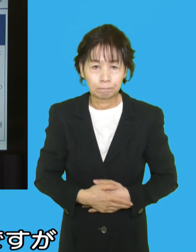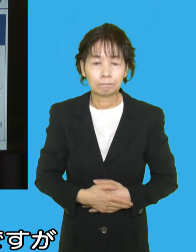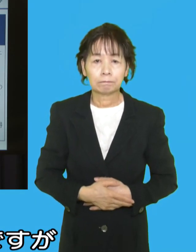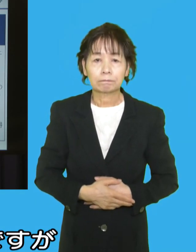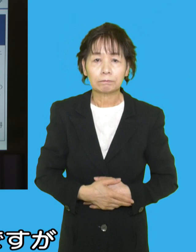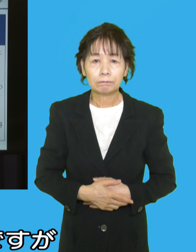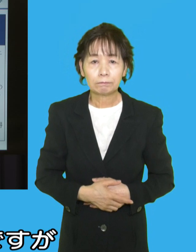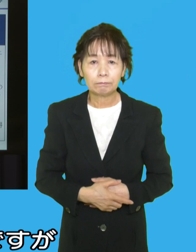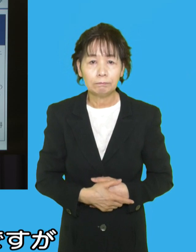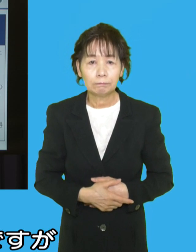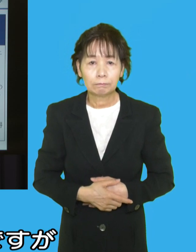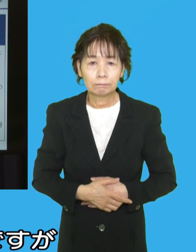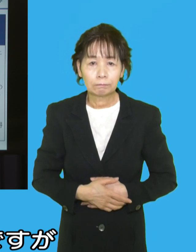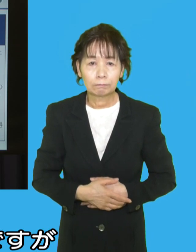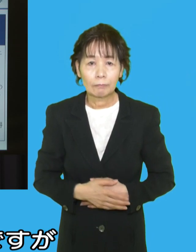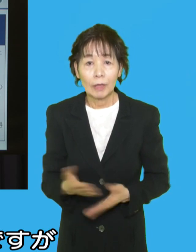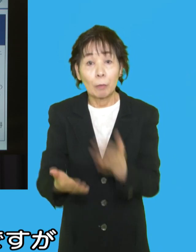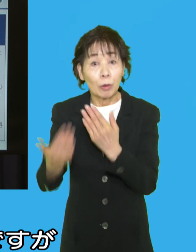また戻って